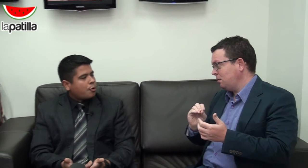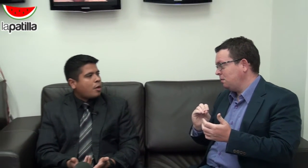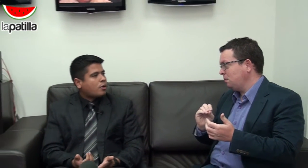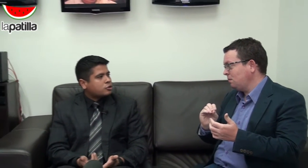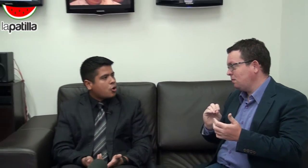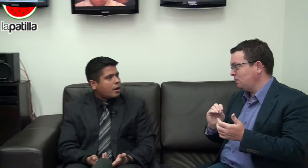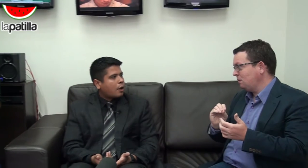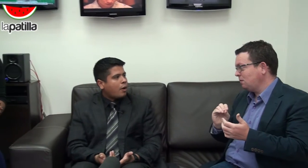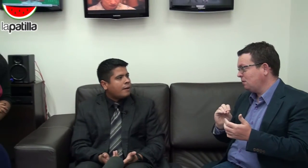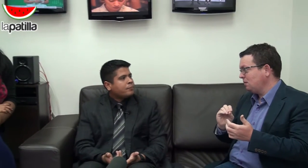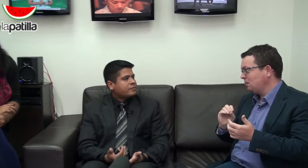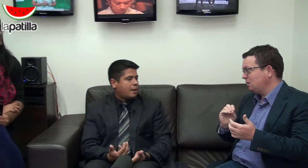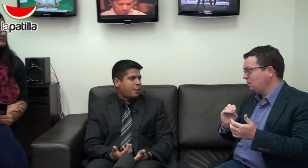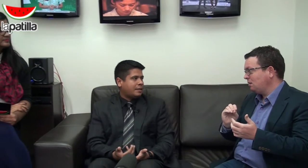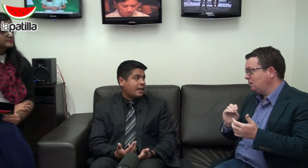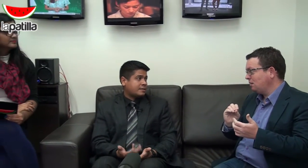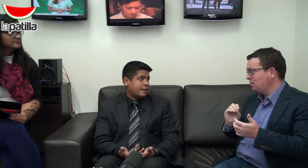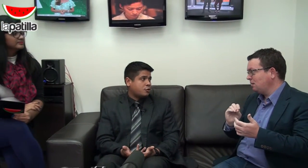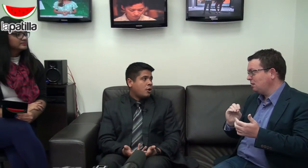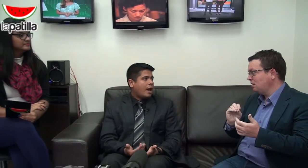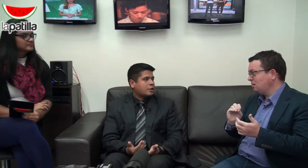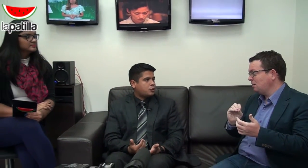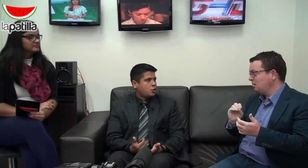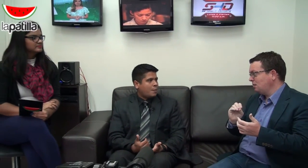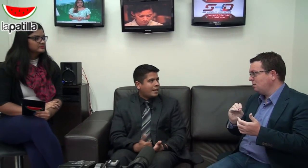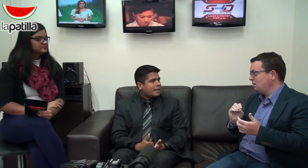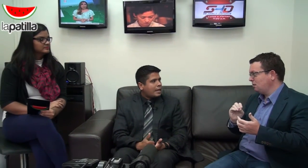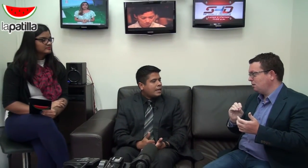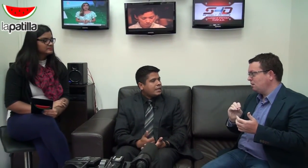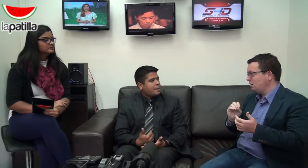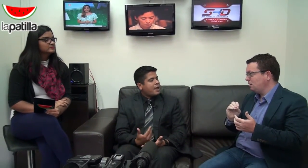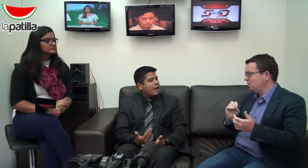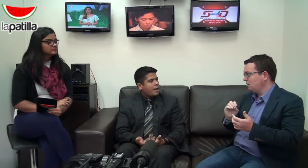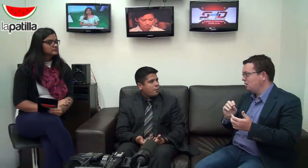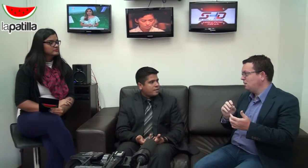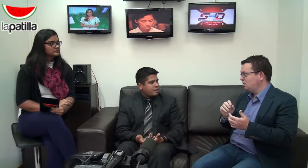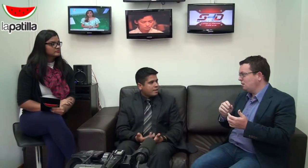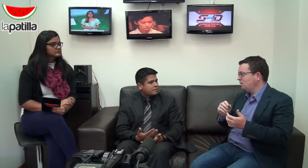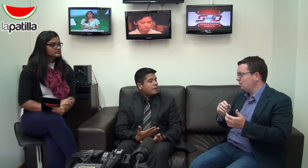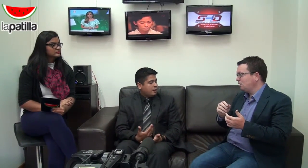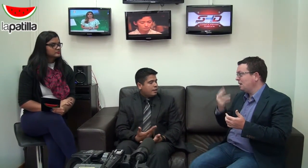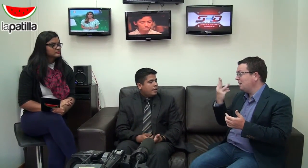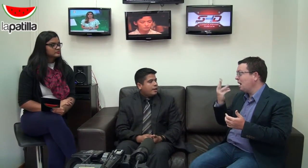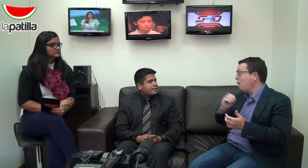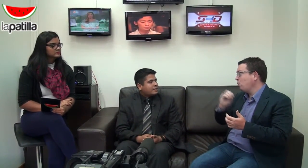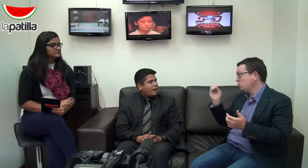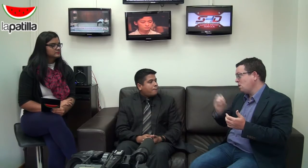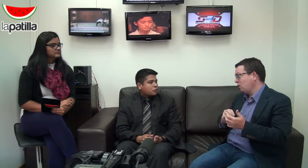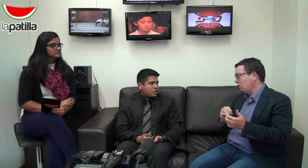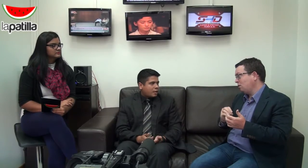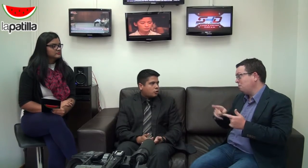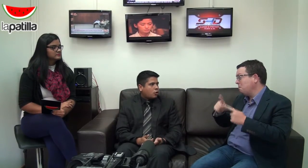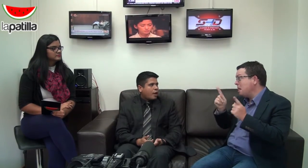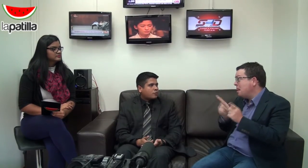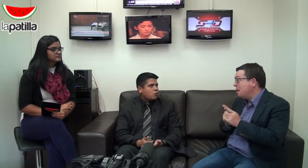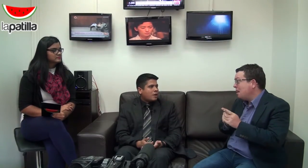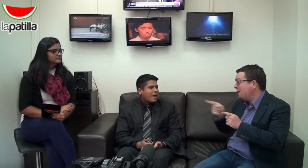Bueno, una educación en la cual se le permite el acceso a su idioma natal y también a la lengua de señas. Ese 3% es una